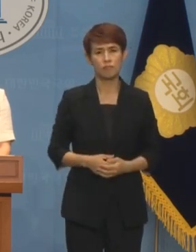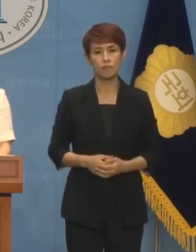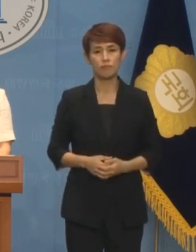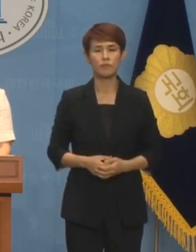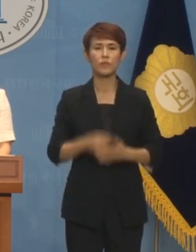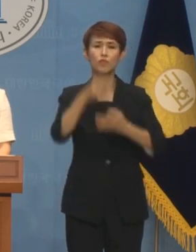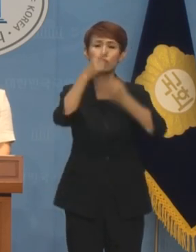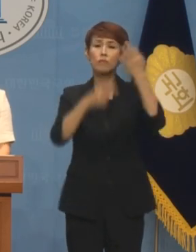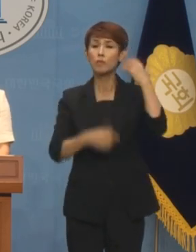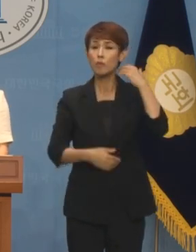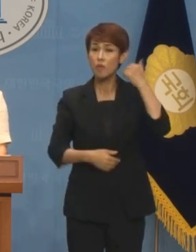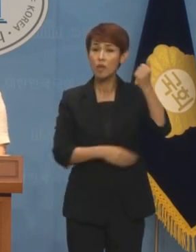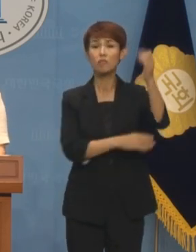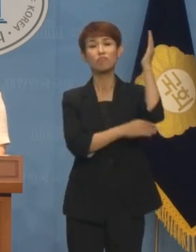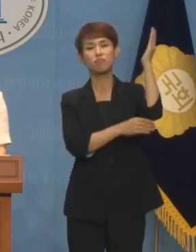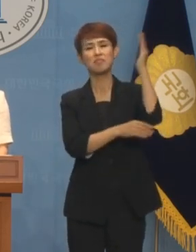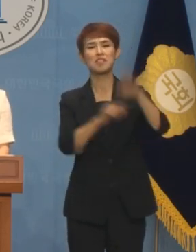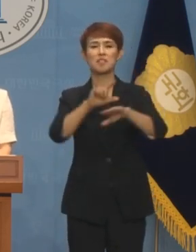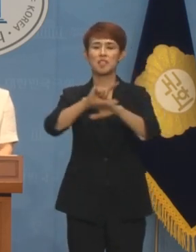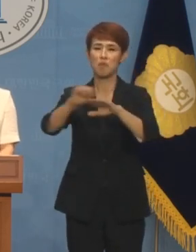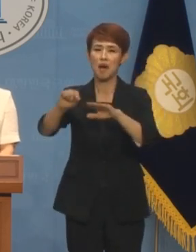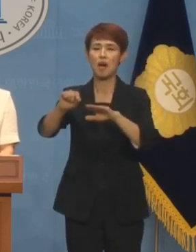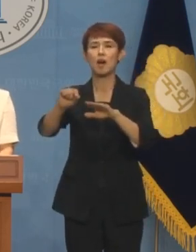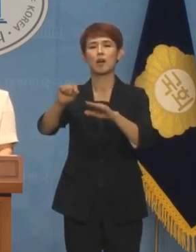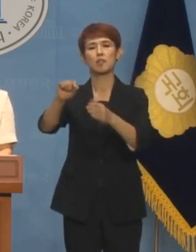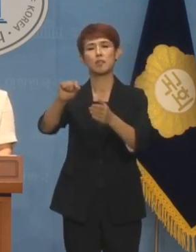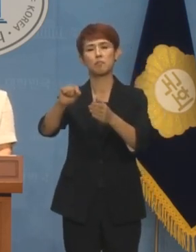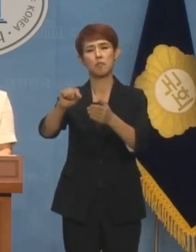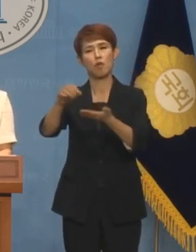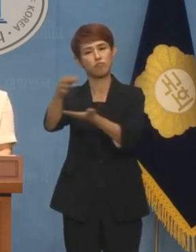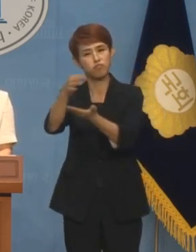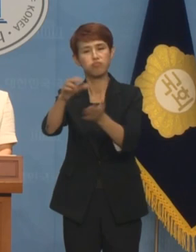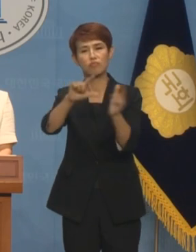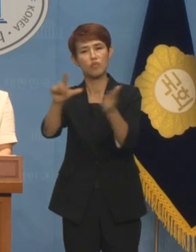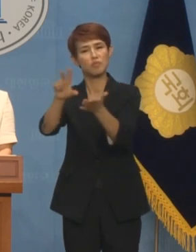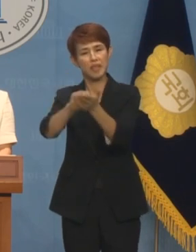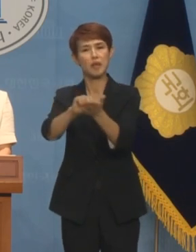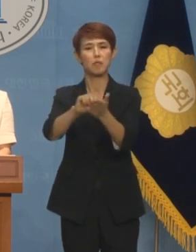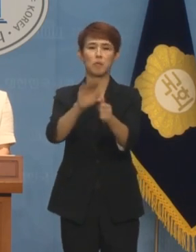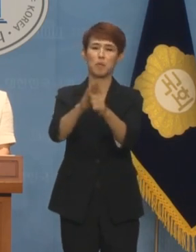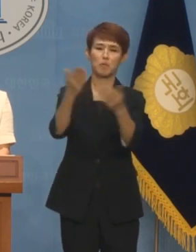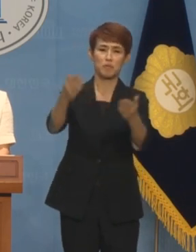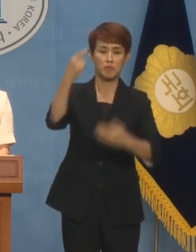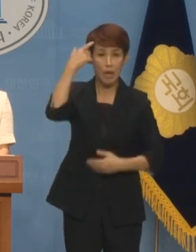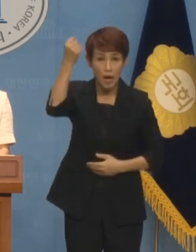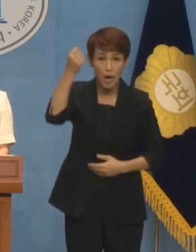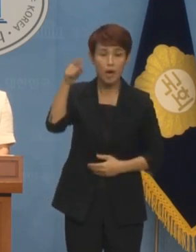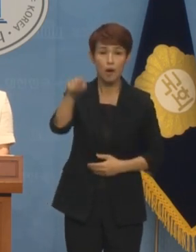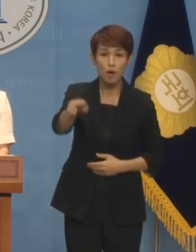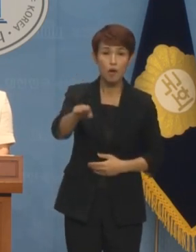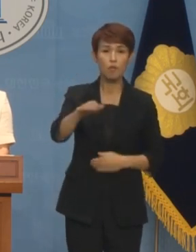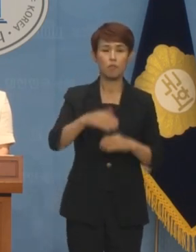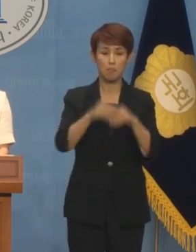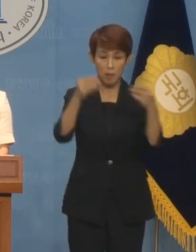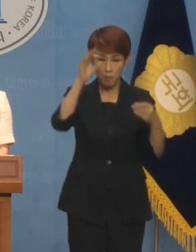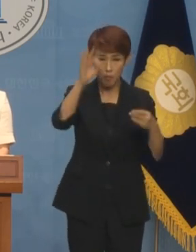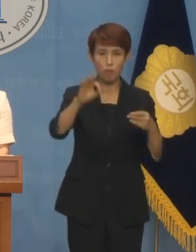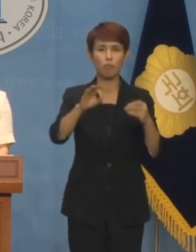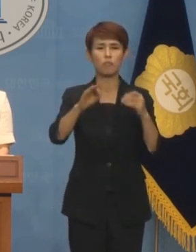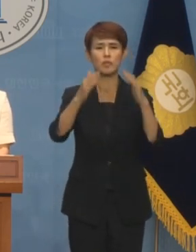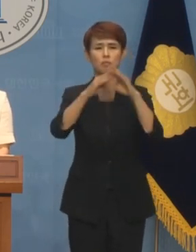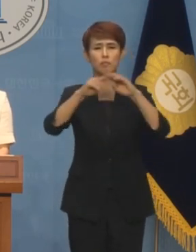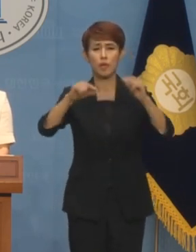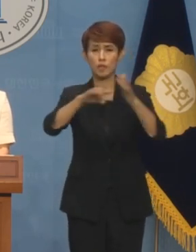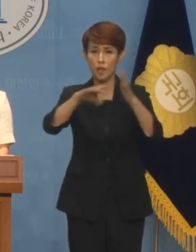윤석열 대통령이 말로는 지방시대를 막고 지역소멸을 막겠다라고 하면서 종부세 폐지로 인한 지자체의